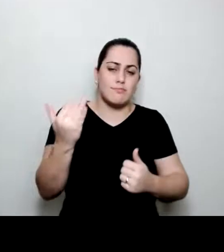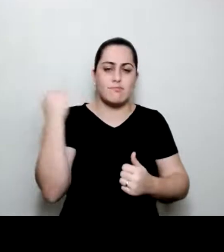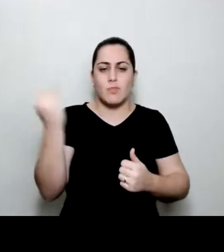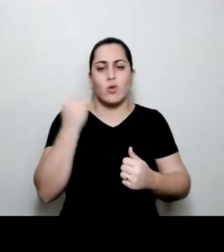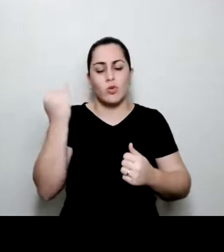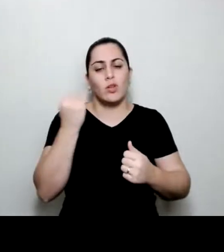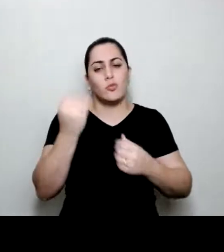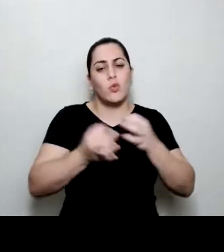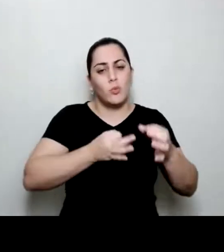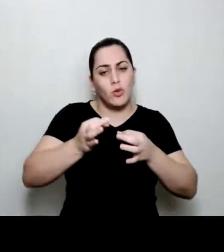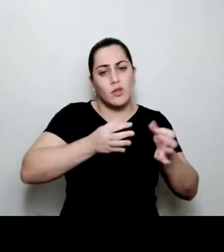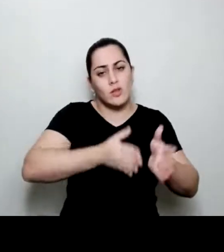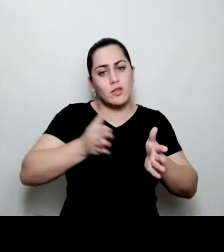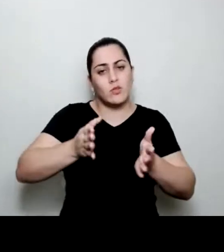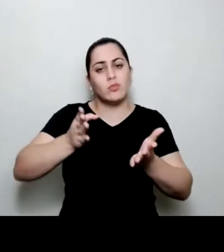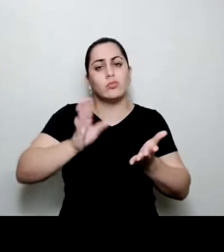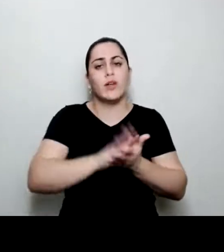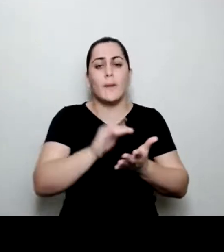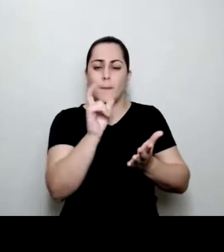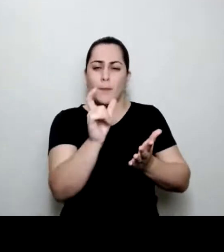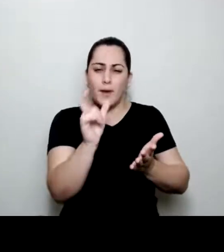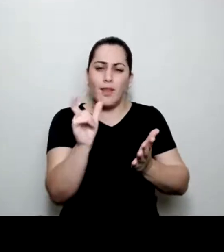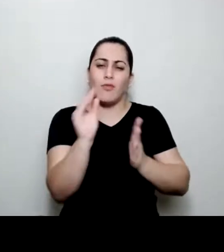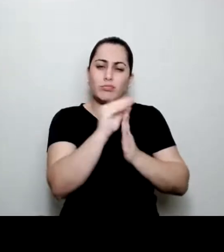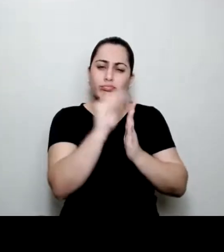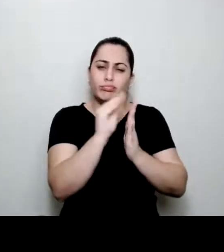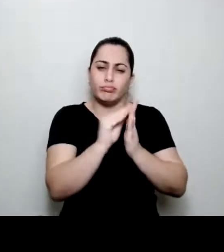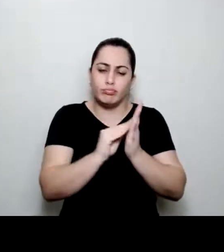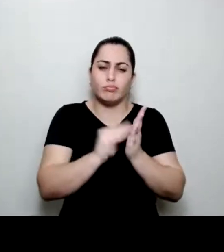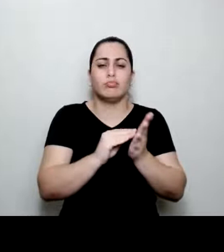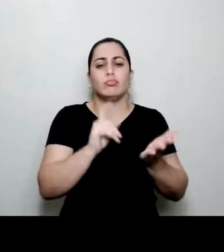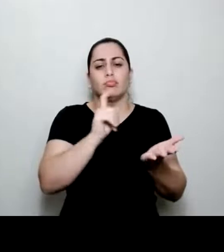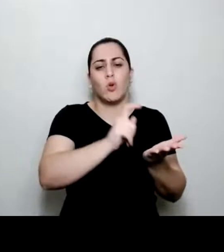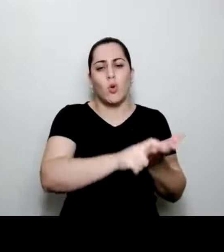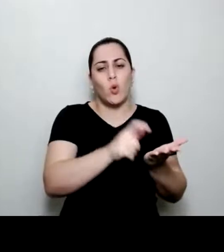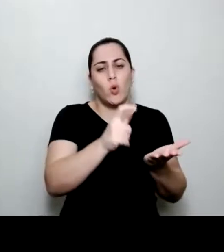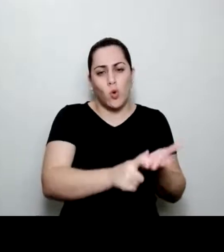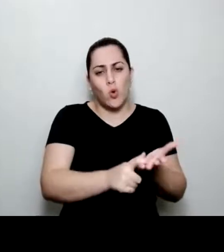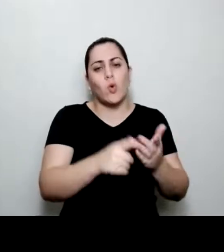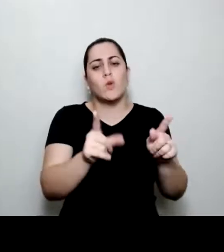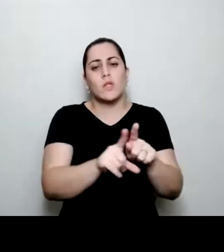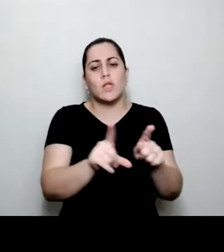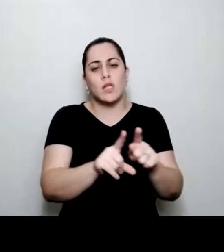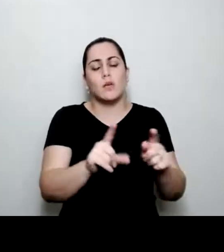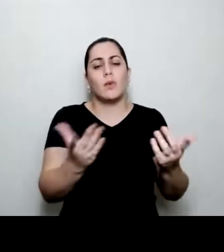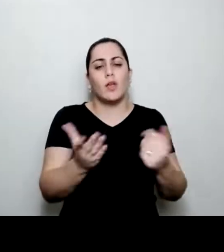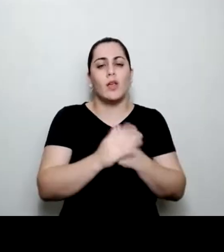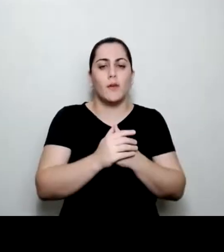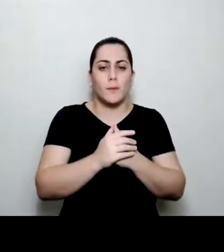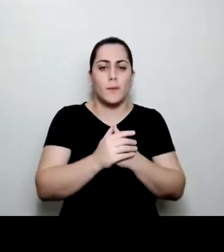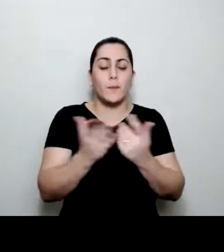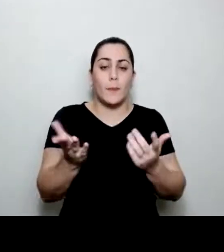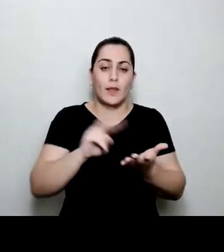de processamento, de transcrição, de tradução, de glosa, do registro do evento de fala,